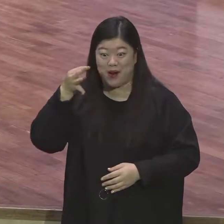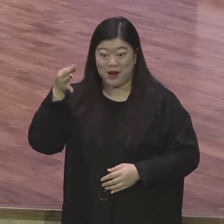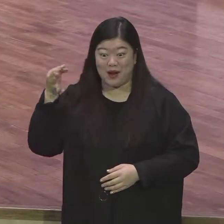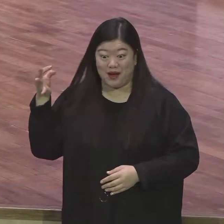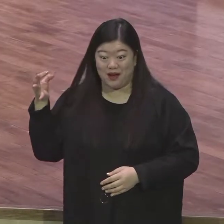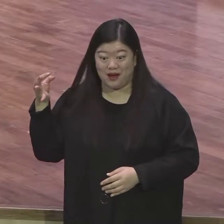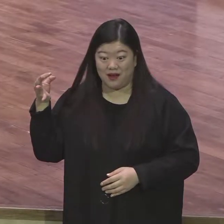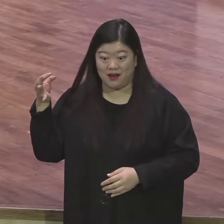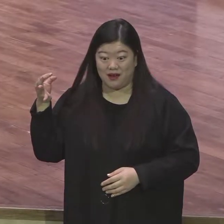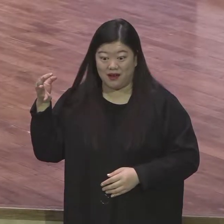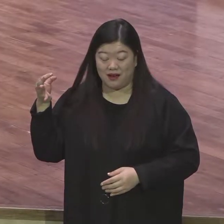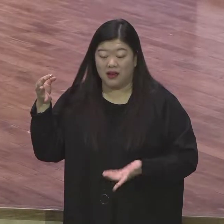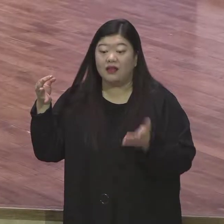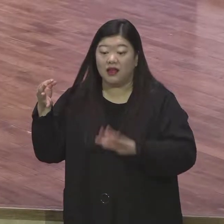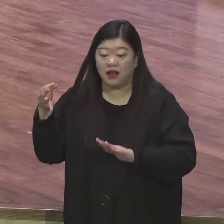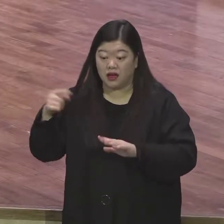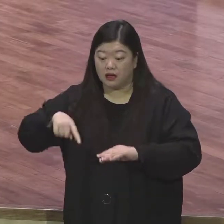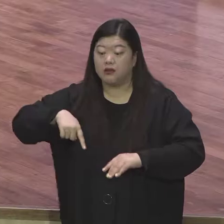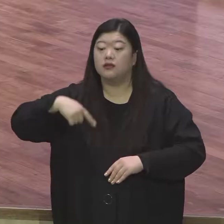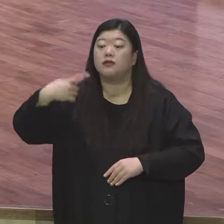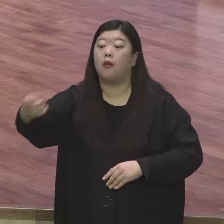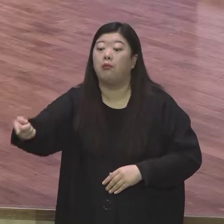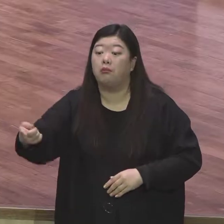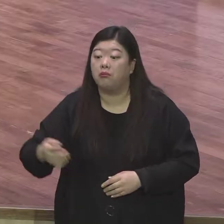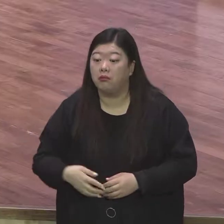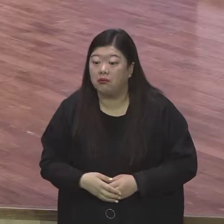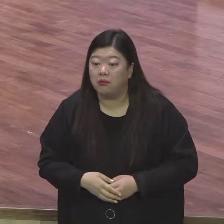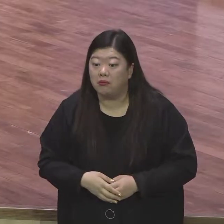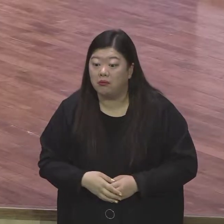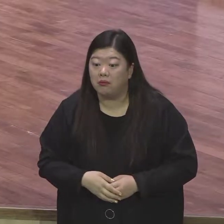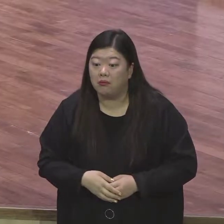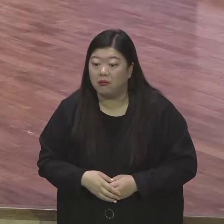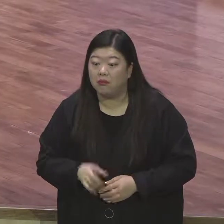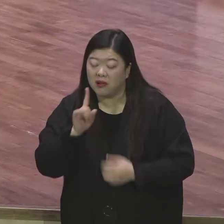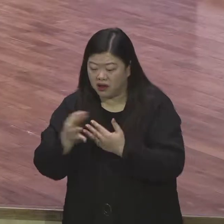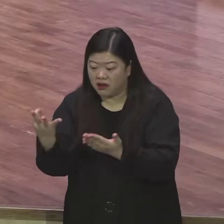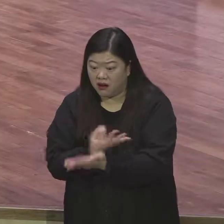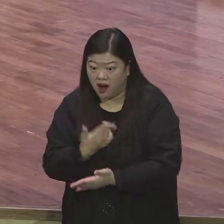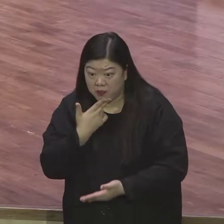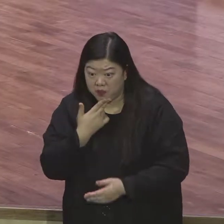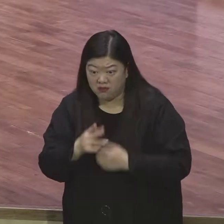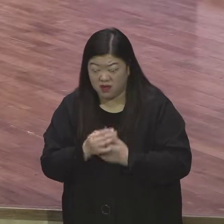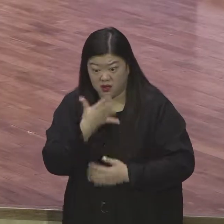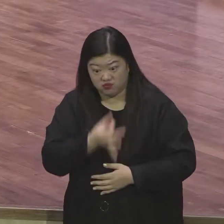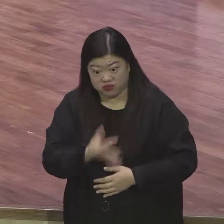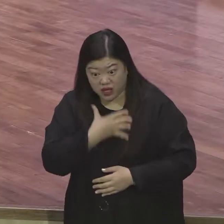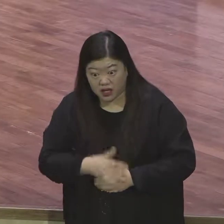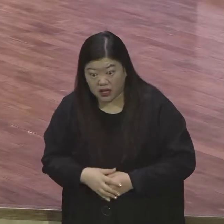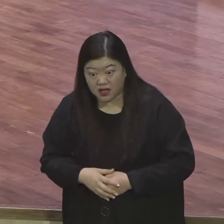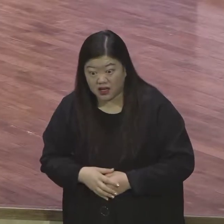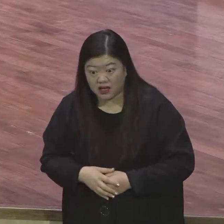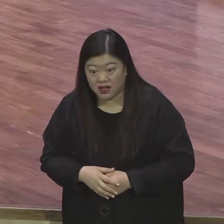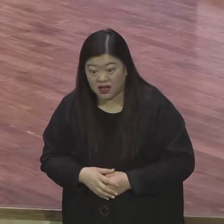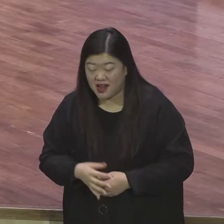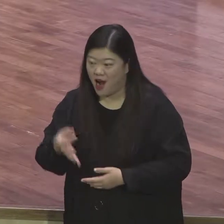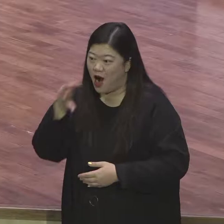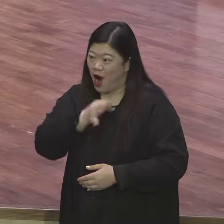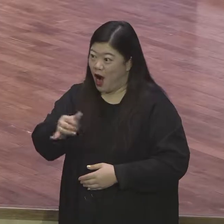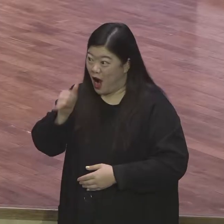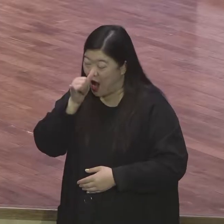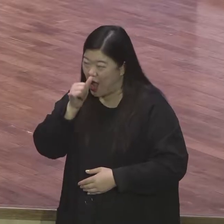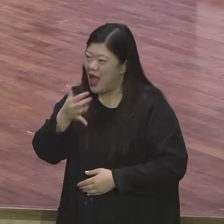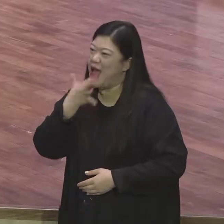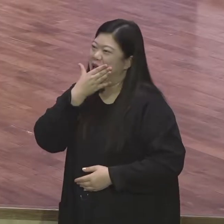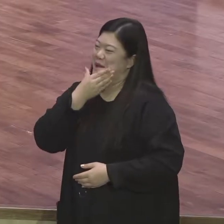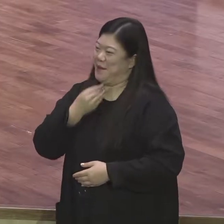세상 사람들은 그렇습니다. 기쁜 것을 자기 중심적으로 그렇게 자기 유익에 초점을